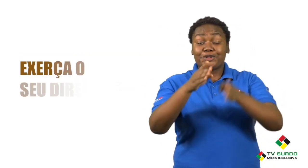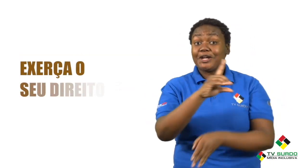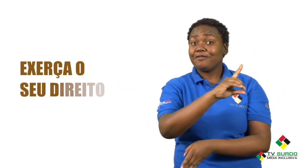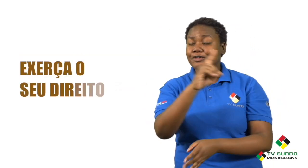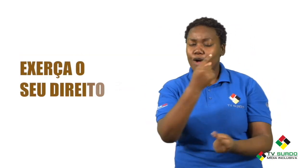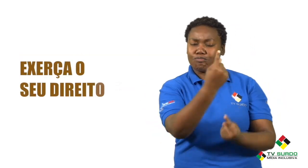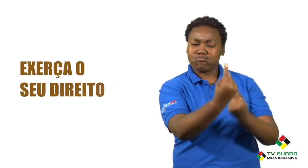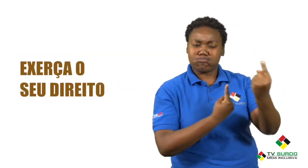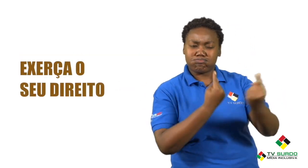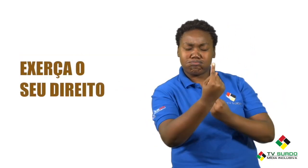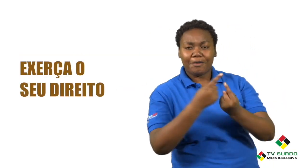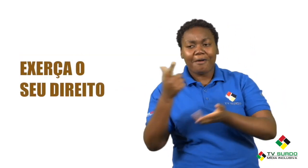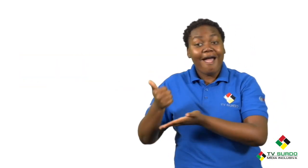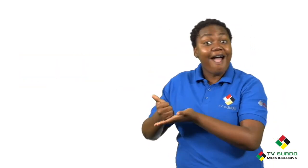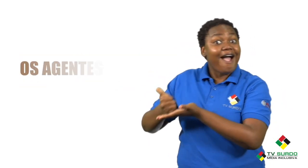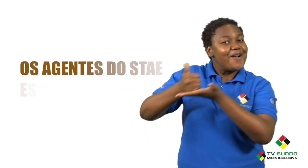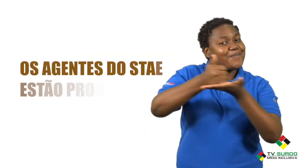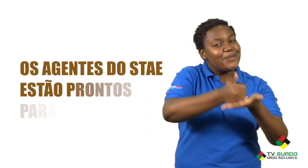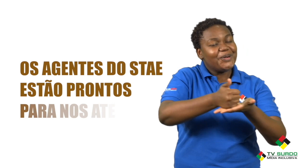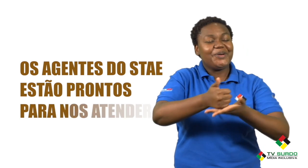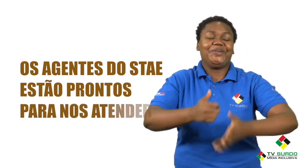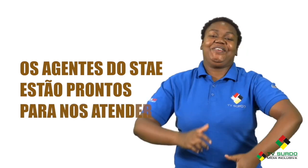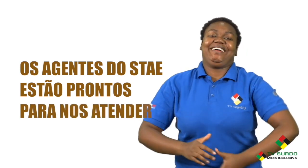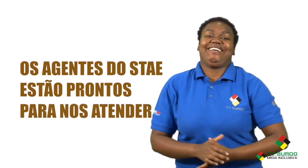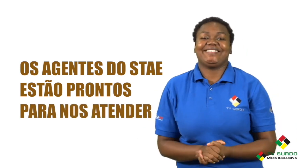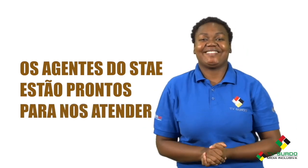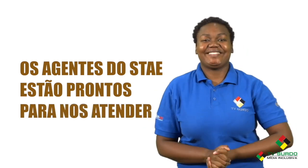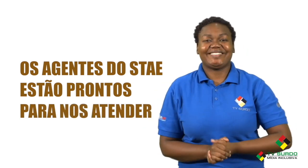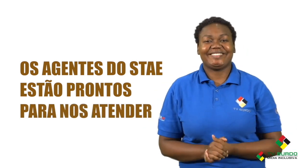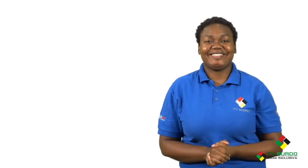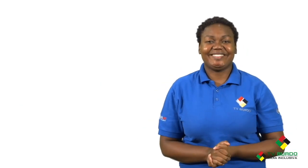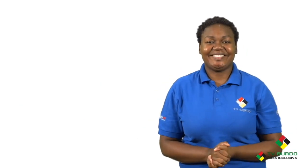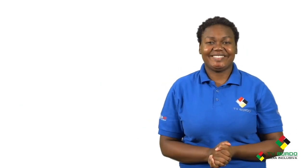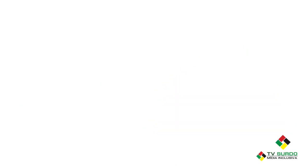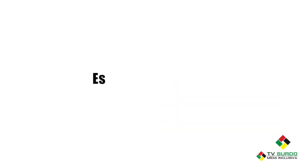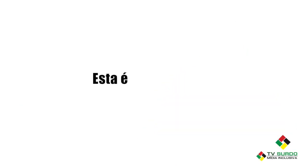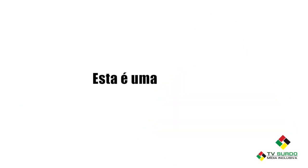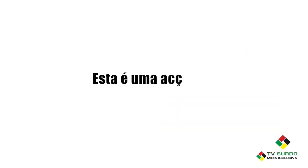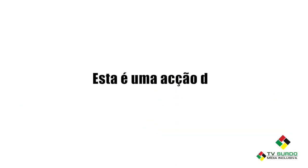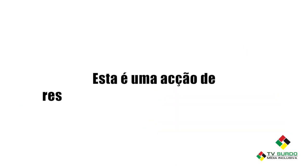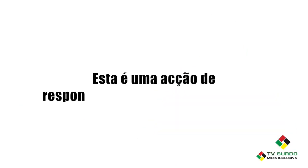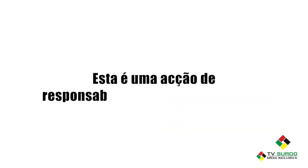direito. Os agentes do STAI estão preparados para nos atender.